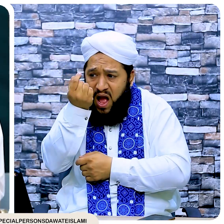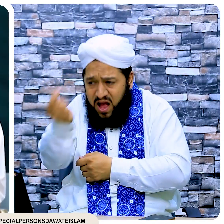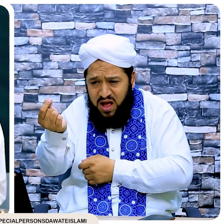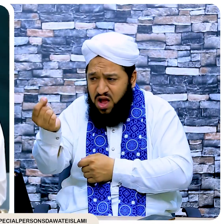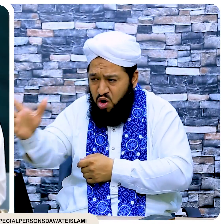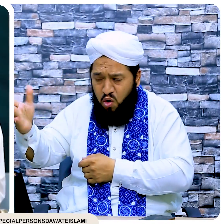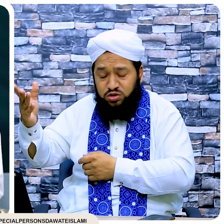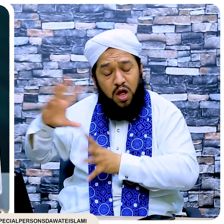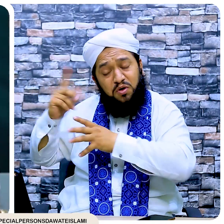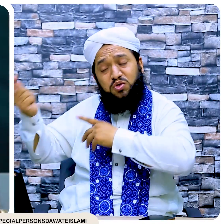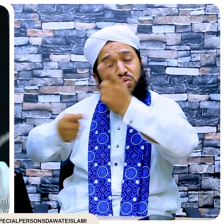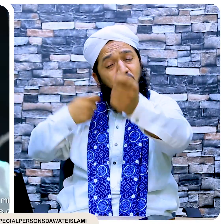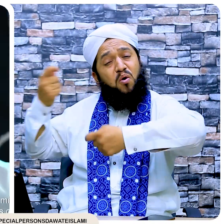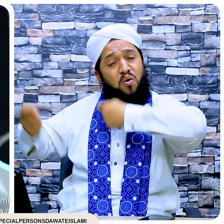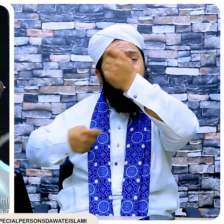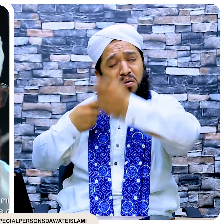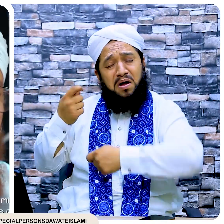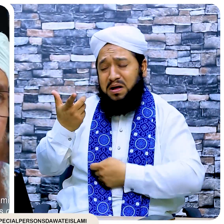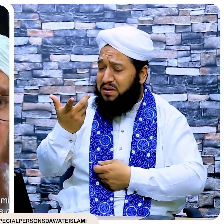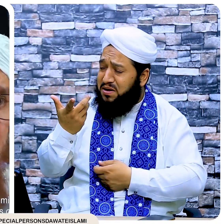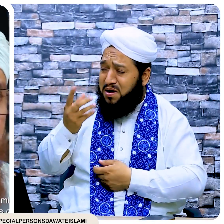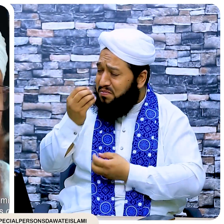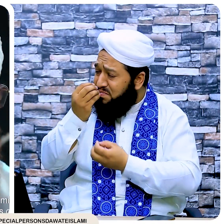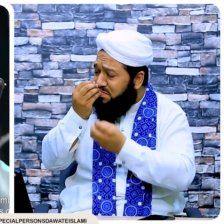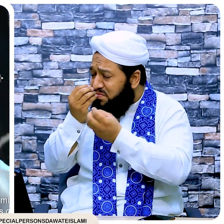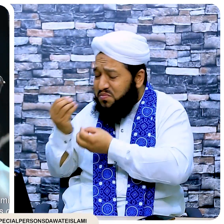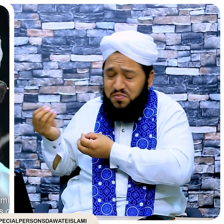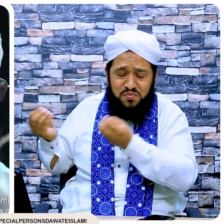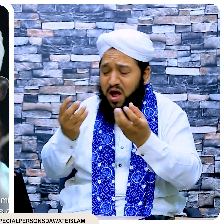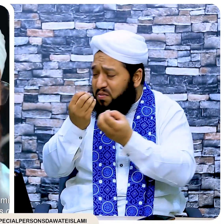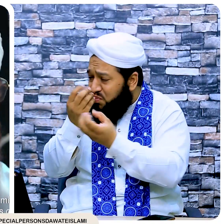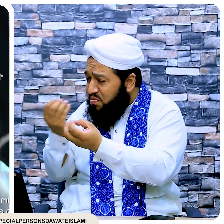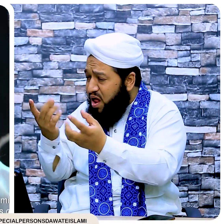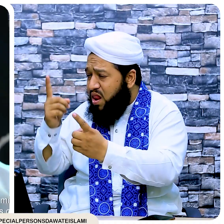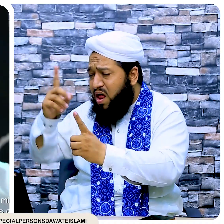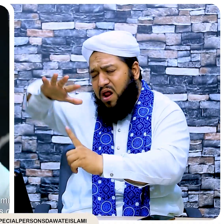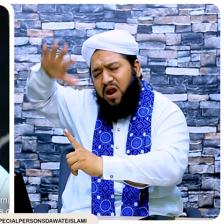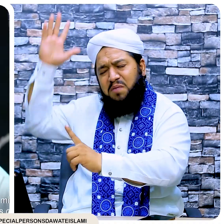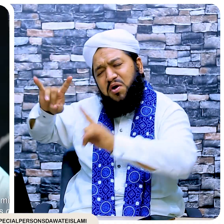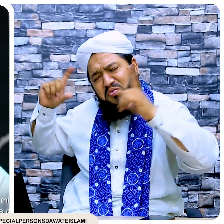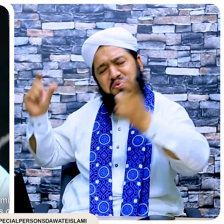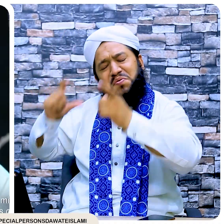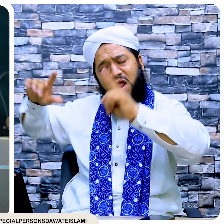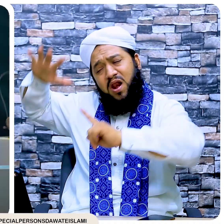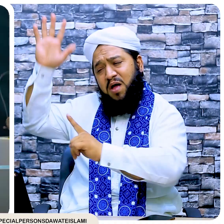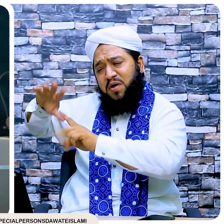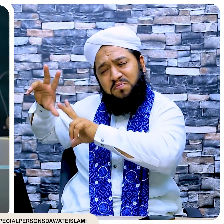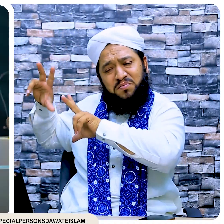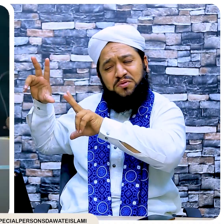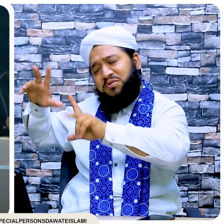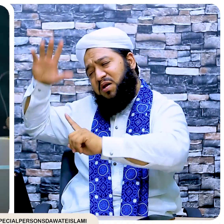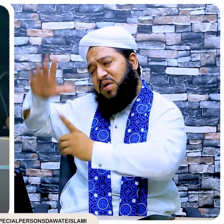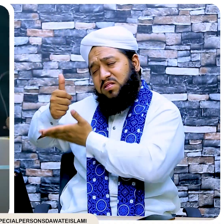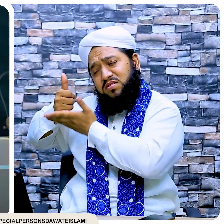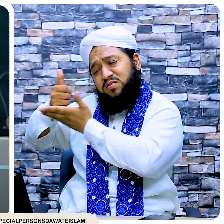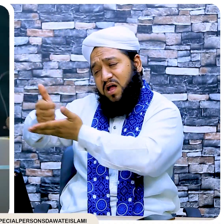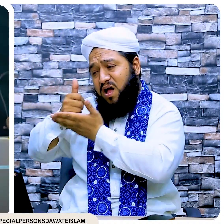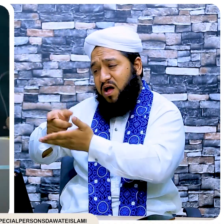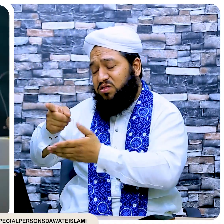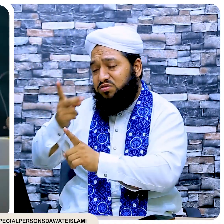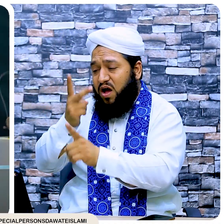بچیاں اور خواتین اشکبار ہیں. امام رضی اللہ تعالیٰ عنہ نے بچوں کو کلیجے سے لگا کر، عورتوں کو صبر کی تلقین فرما کر،